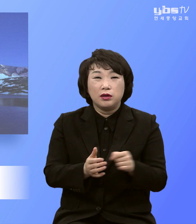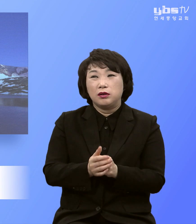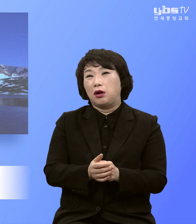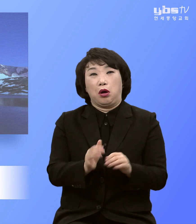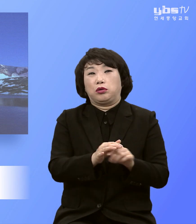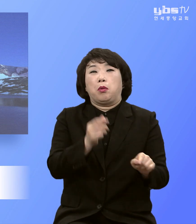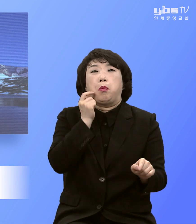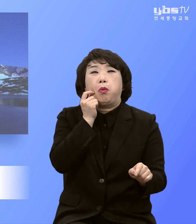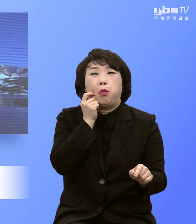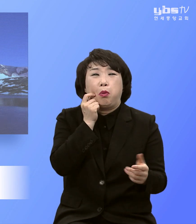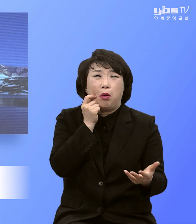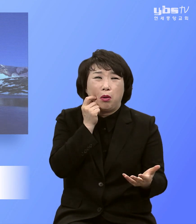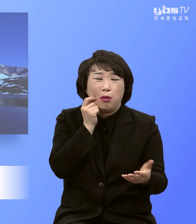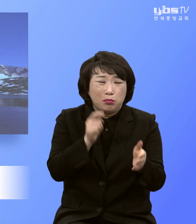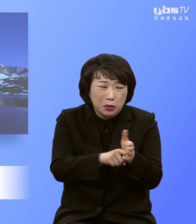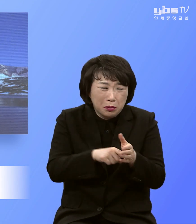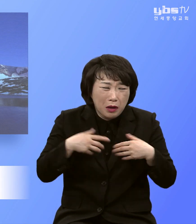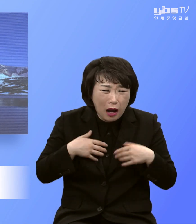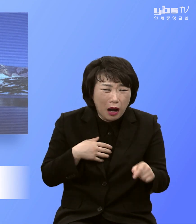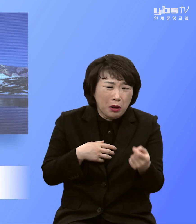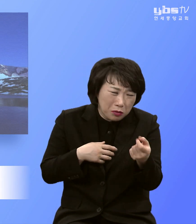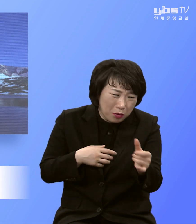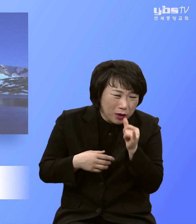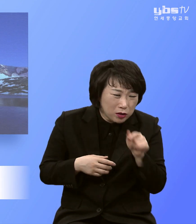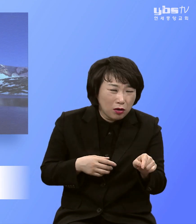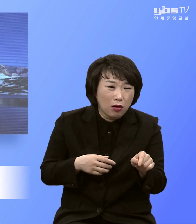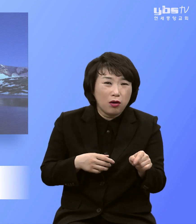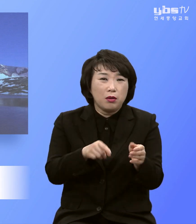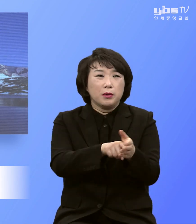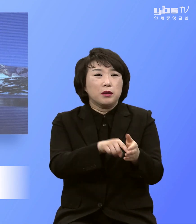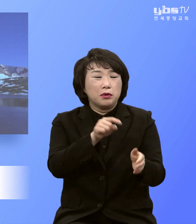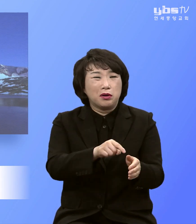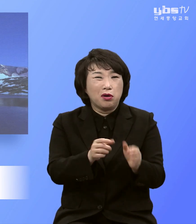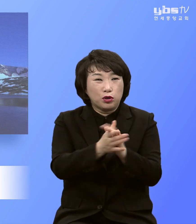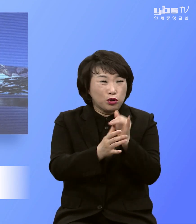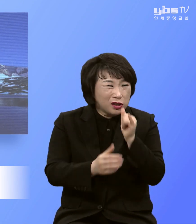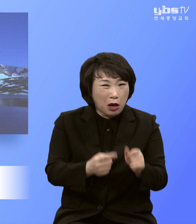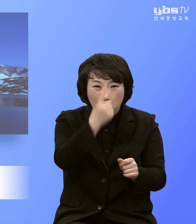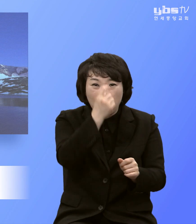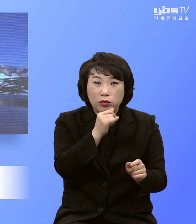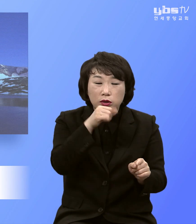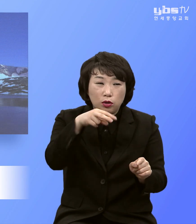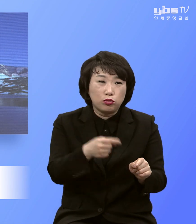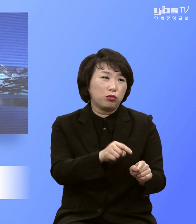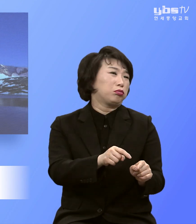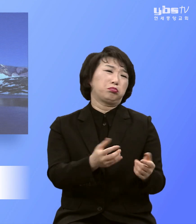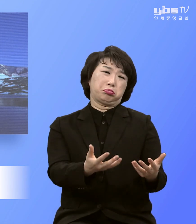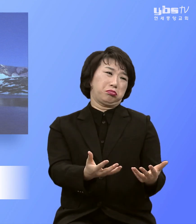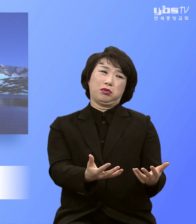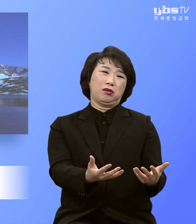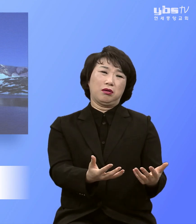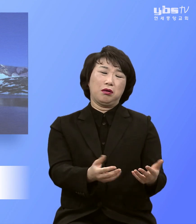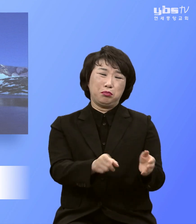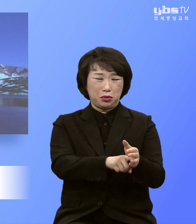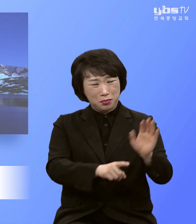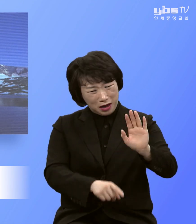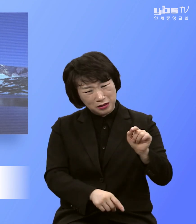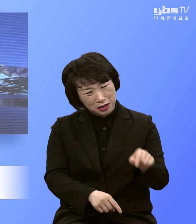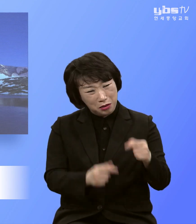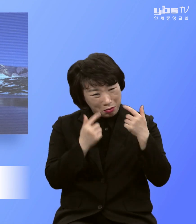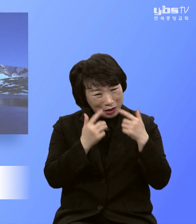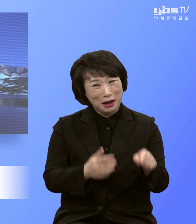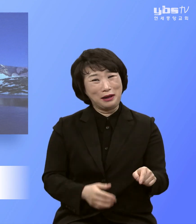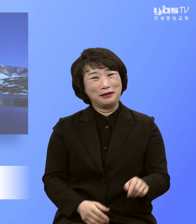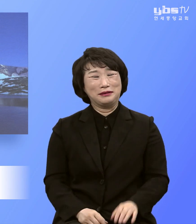수 없을 만큼 믿음이 그러니 그 사람이 믿음으로 했다고 아무리 주장해도 믿음이 아닌 것이